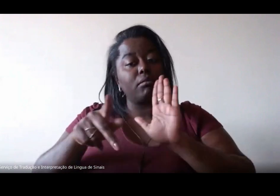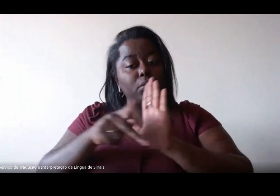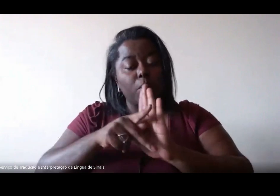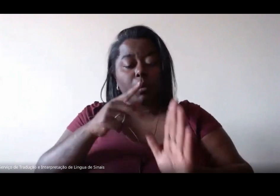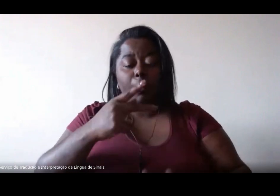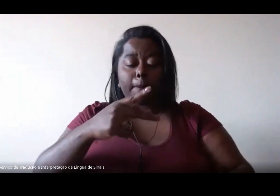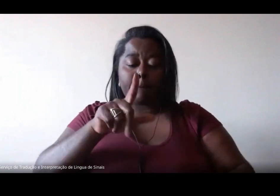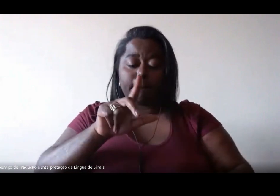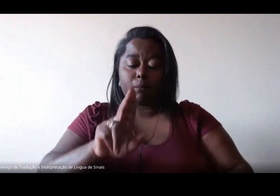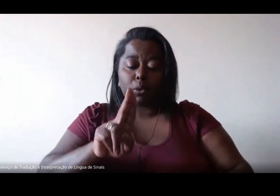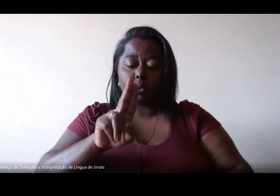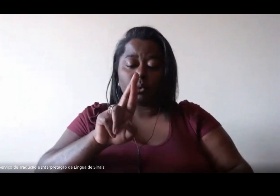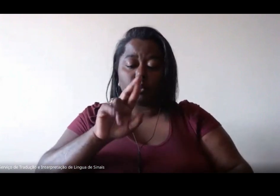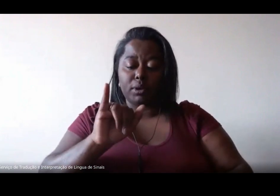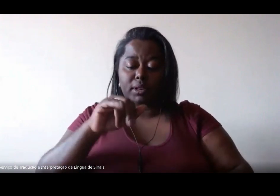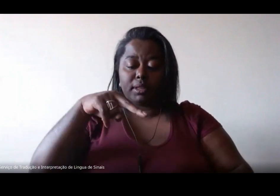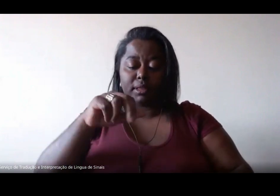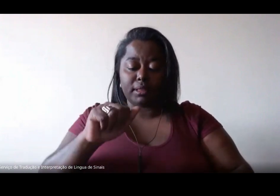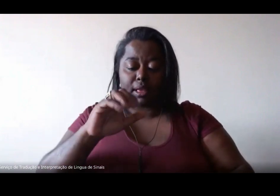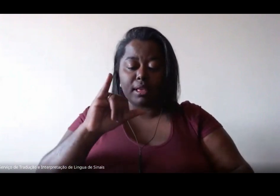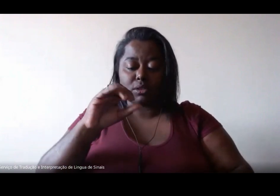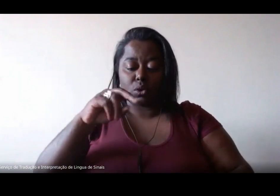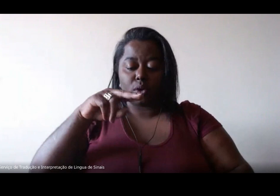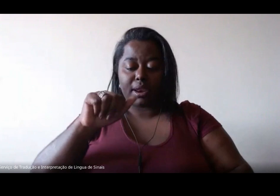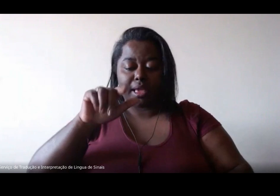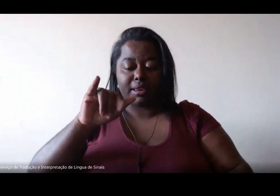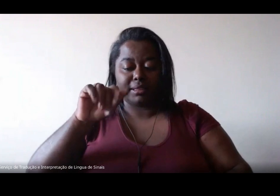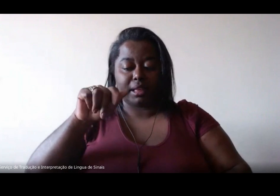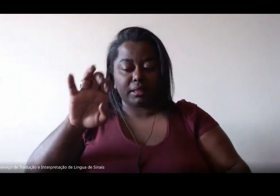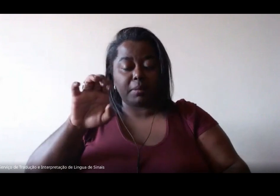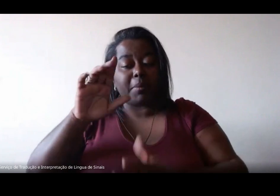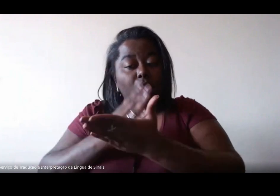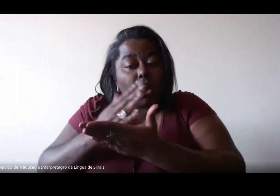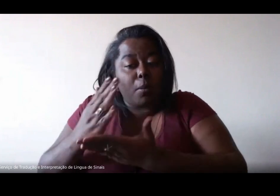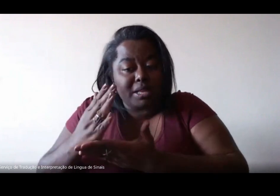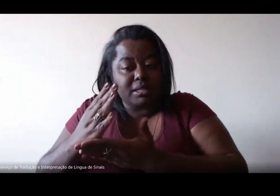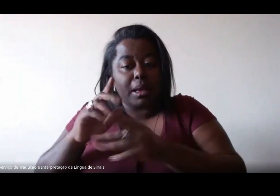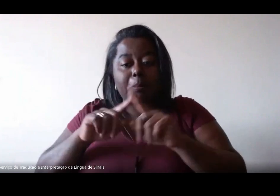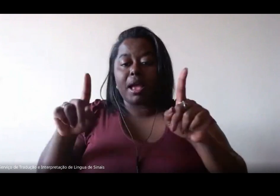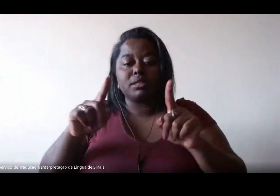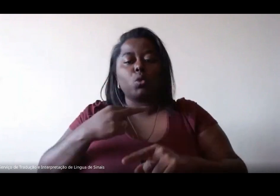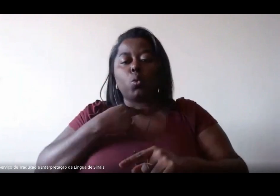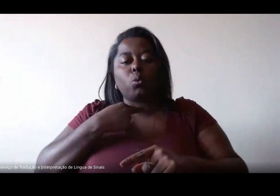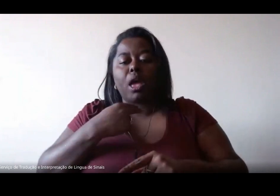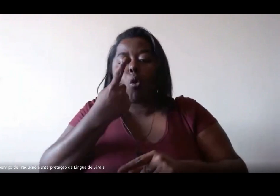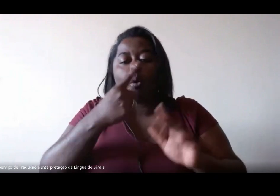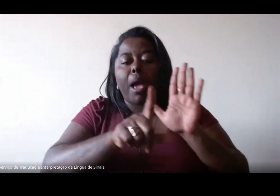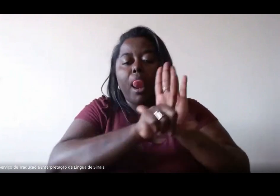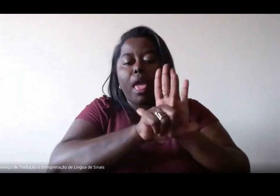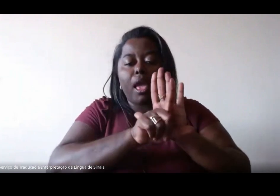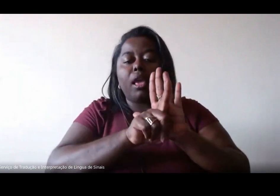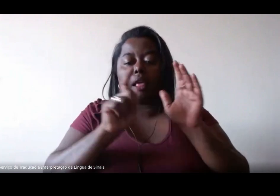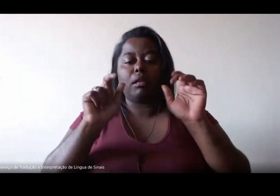via legislação de plurinacionalidade é importante para começar um caminho, mas uma política não se faz com uma lei,